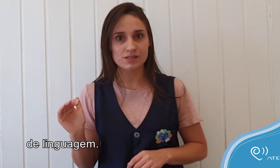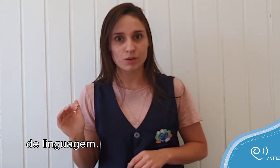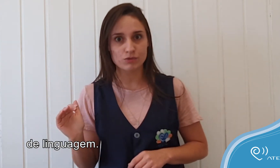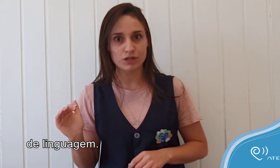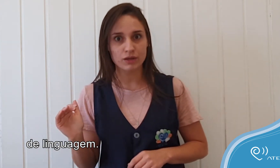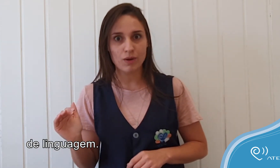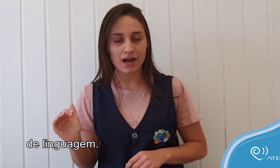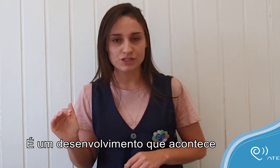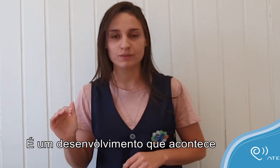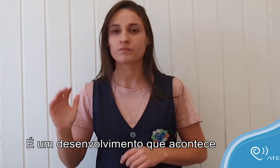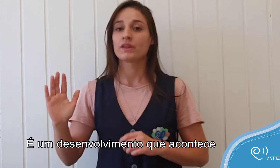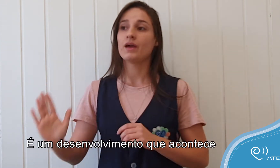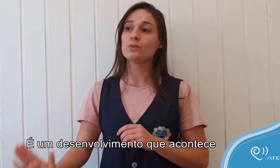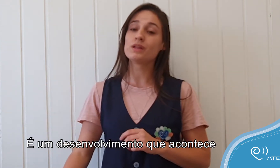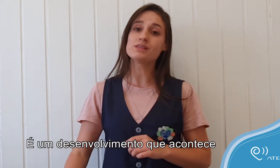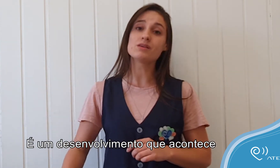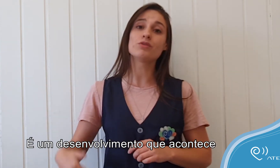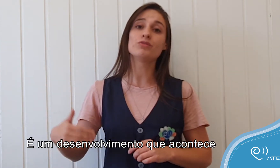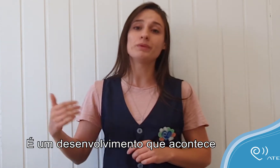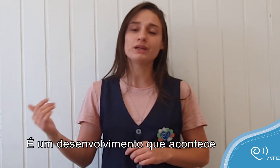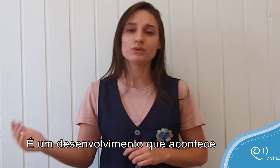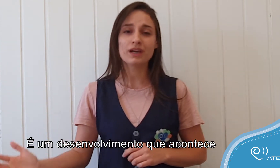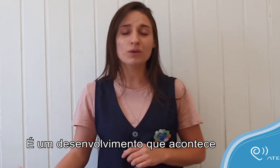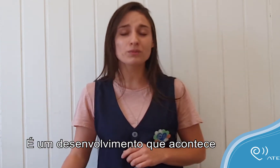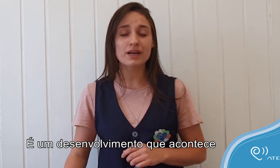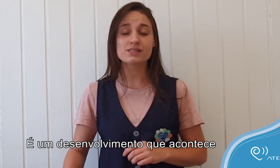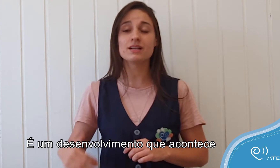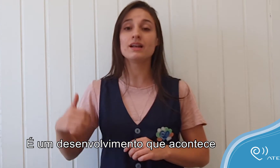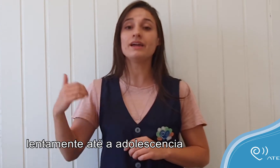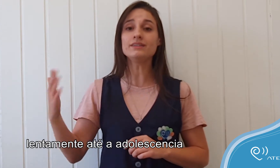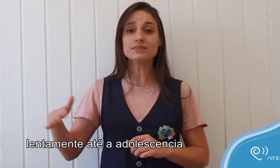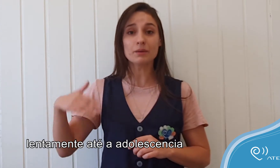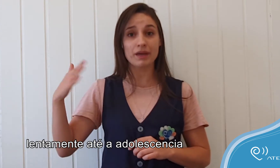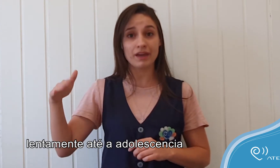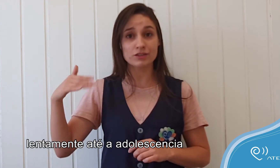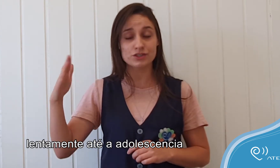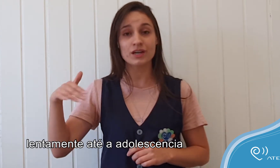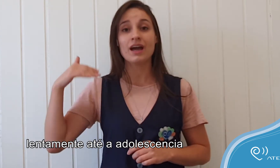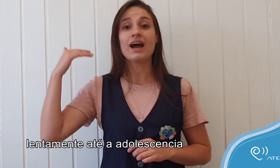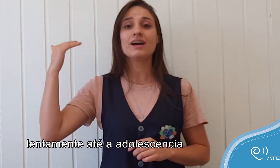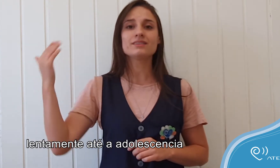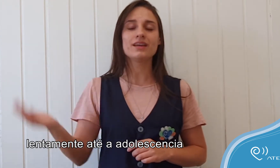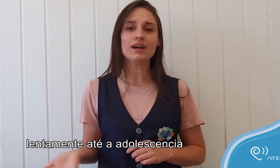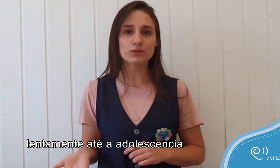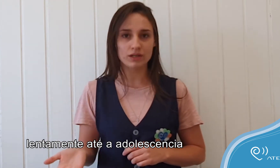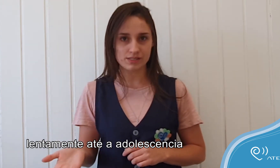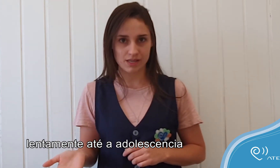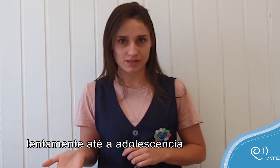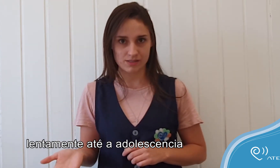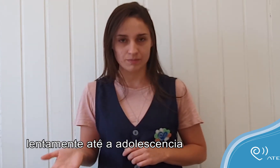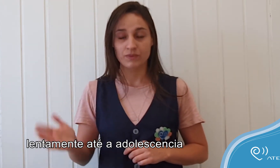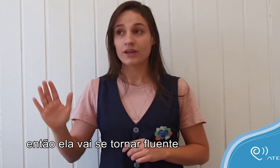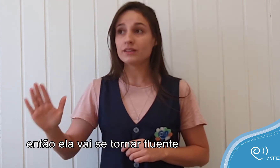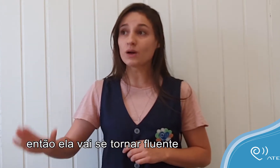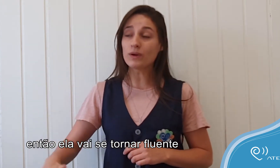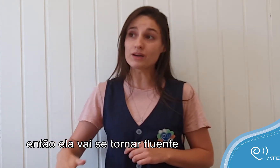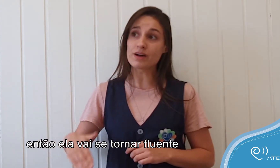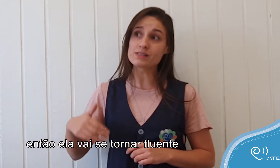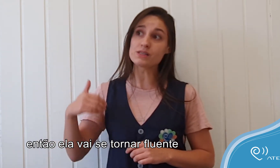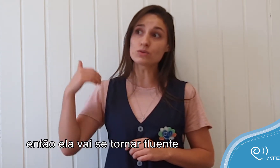de linguagem. É um desenvolvimento que acontece lentamente até a adolescência. Então ela vai se